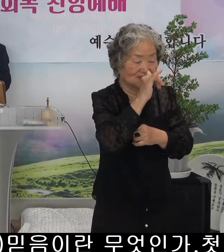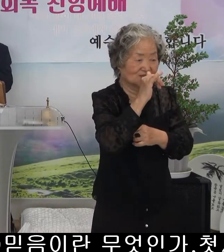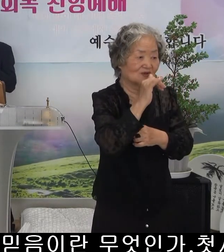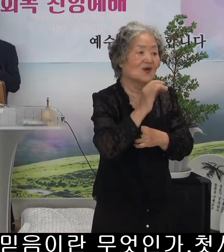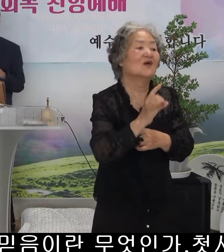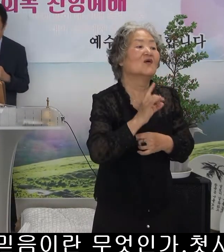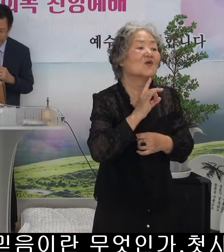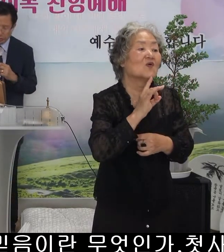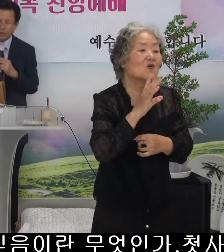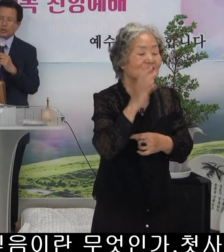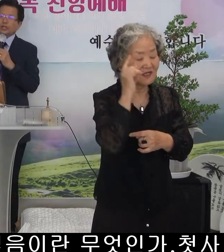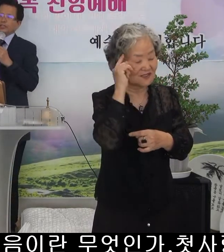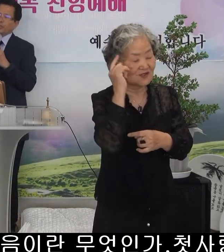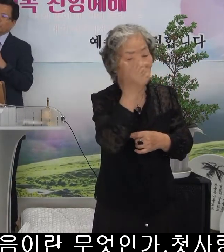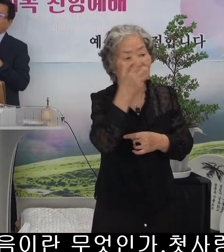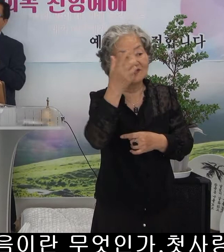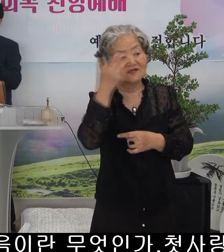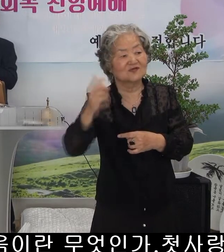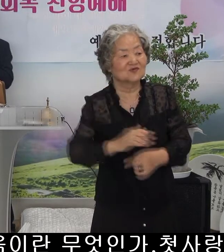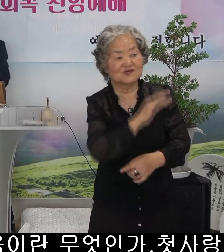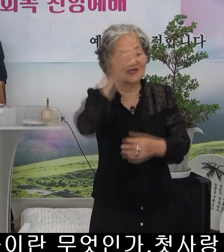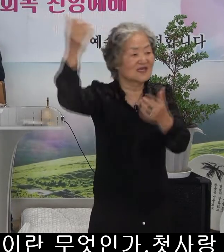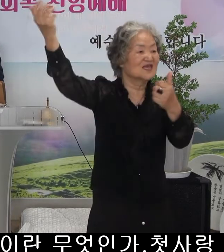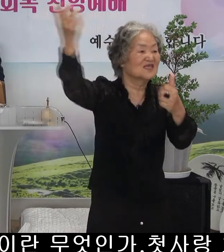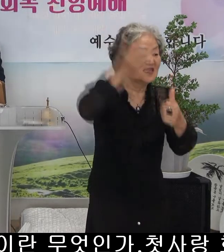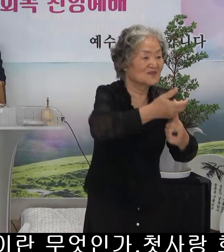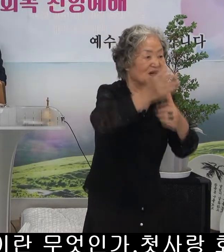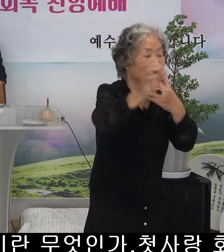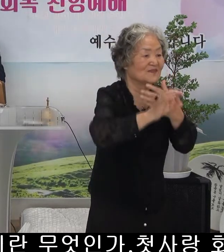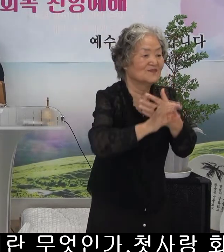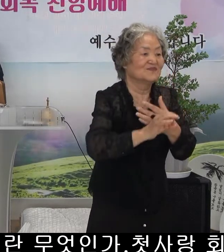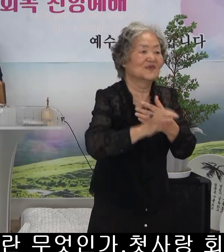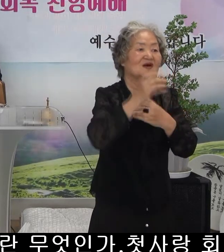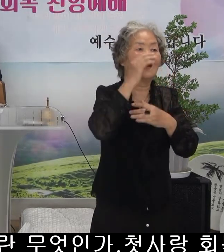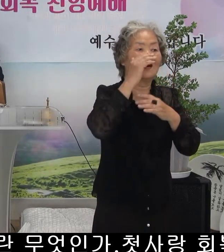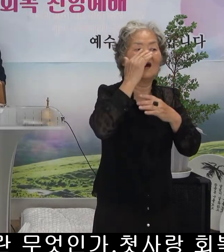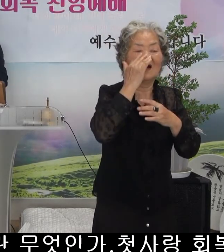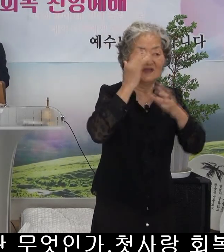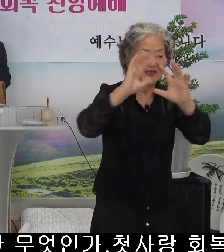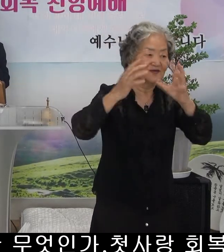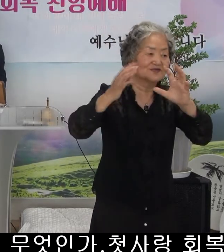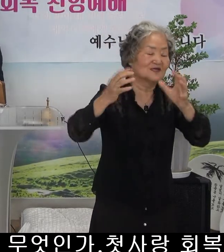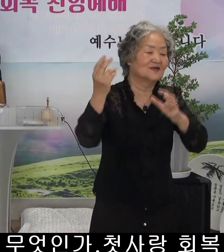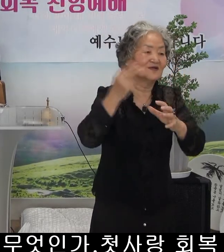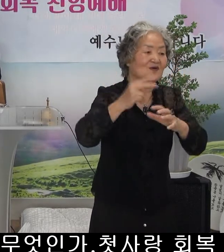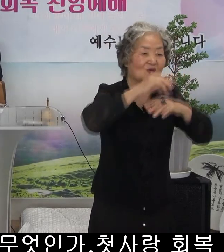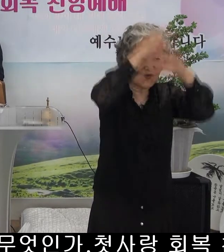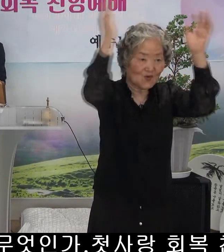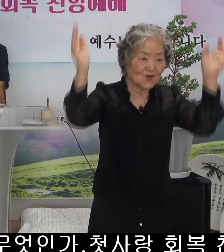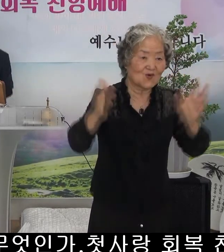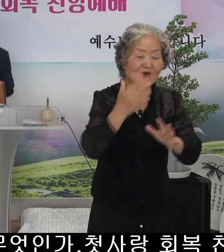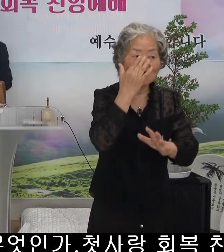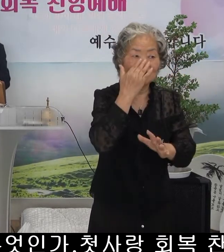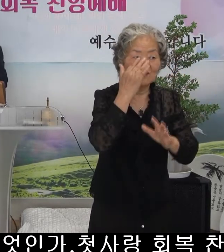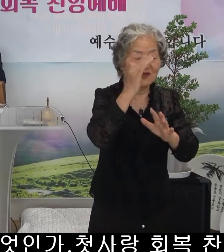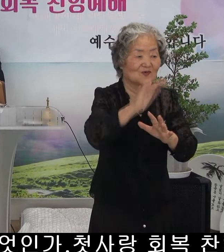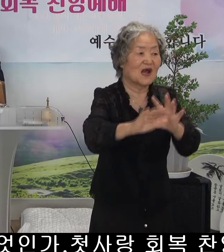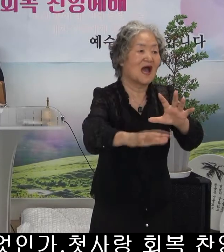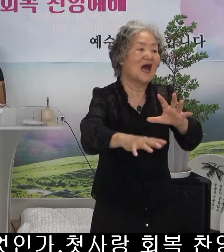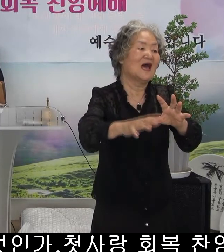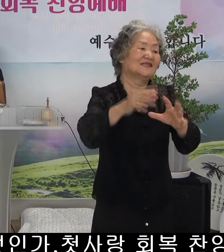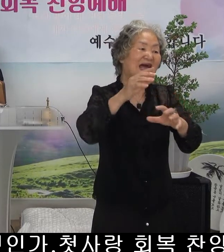임하시면 우리가 권능을 받고 예루살렘과 온 유대와 사마리아와 땅끝까지 예수 그리스도의 증인이